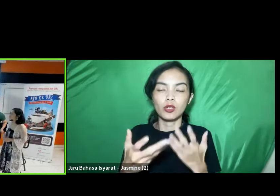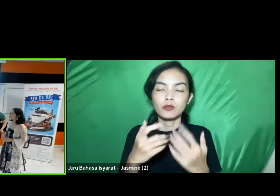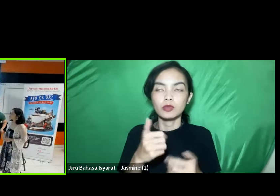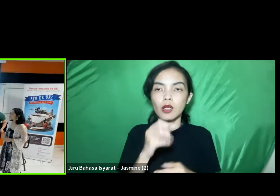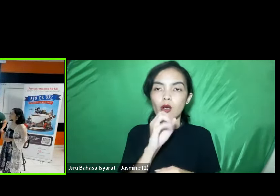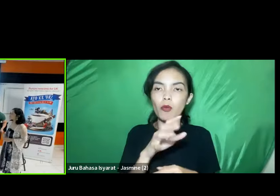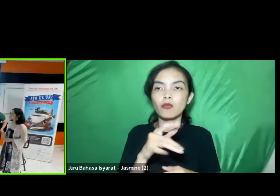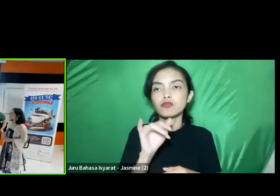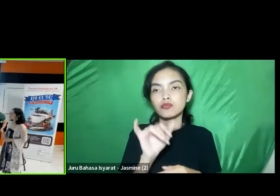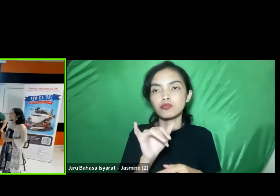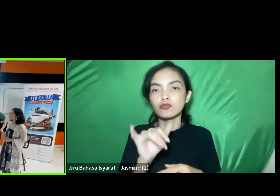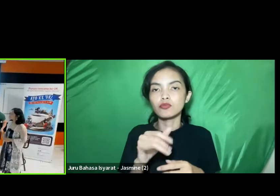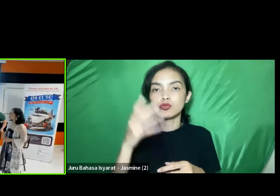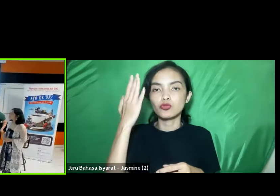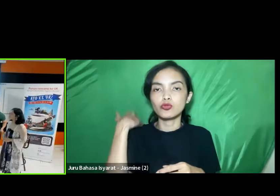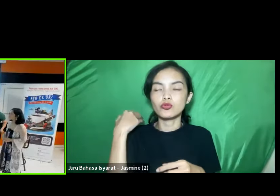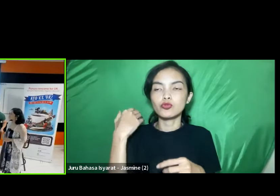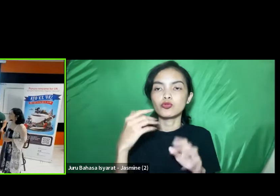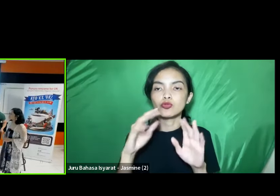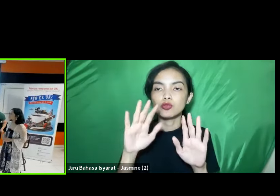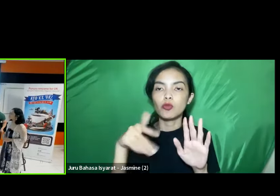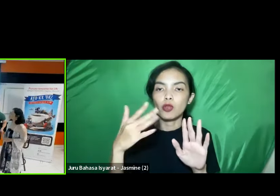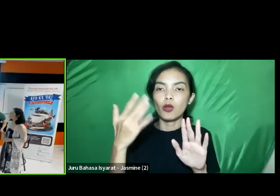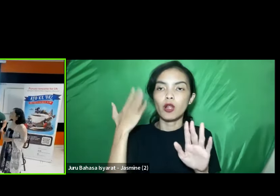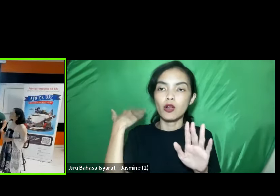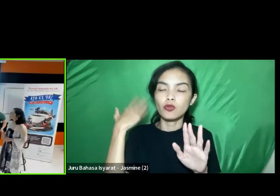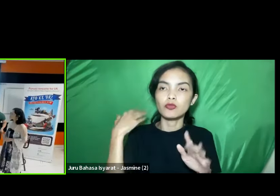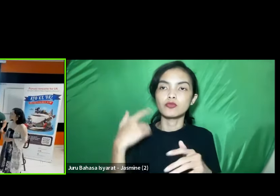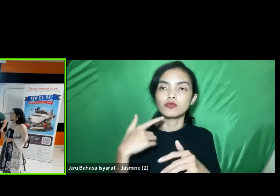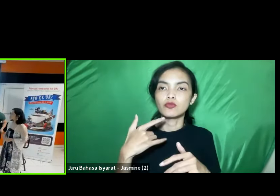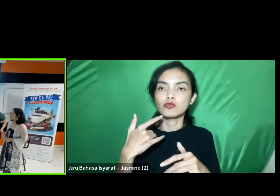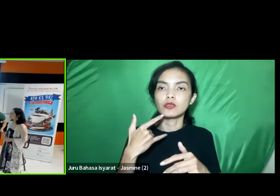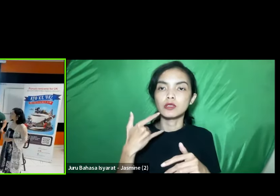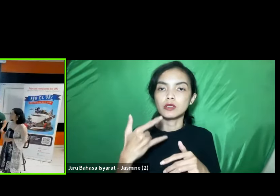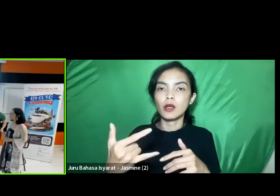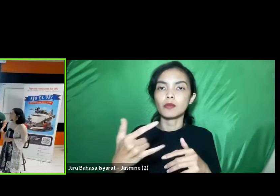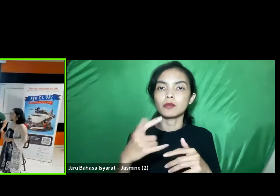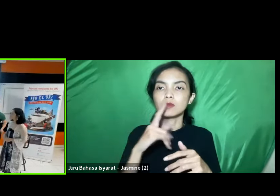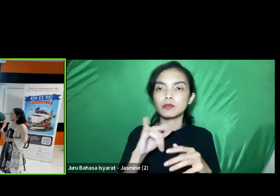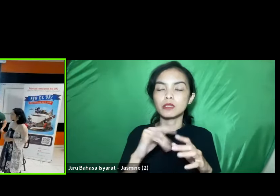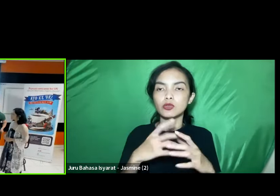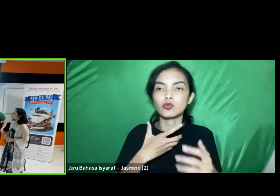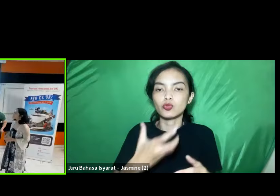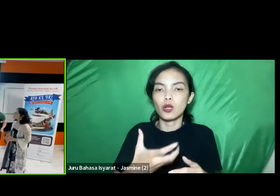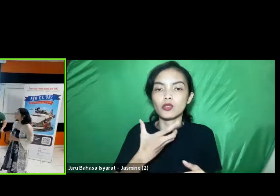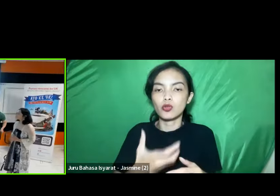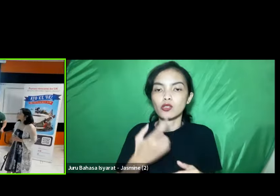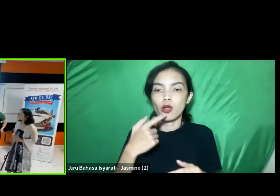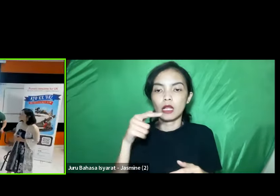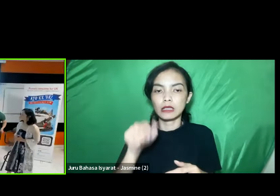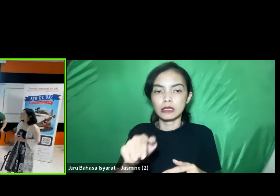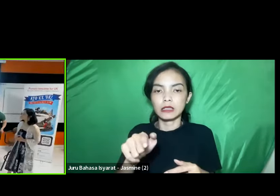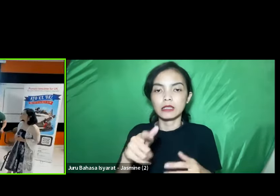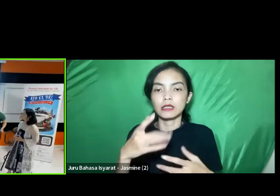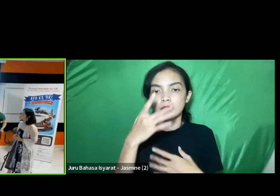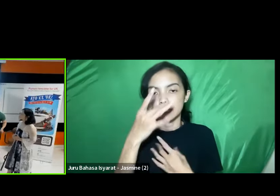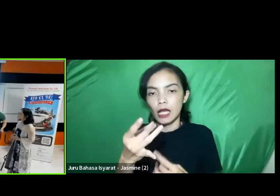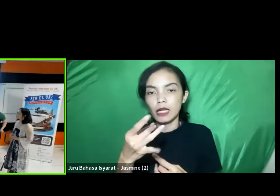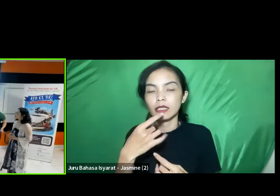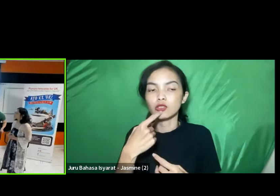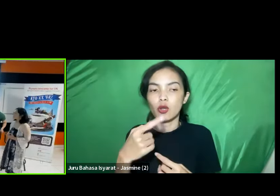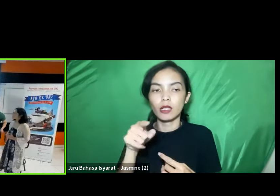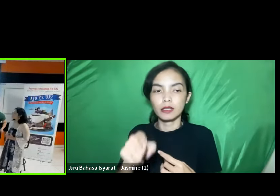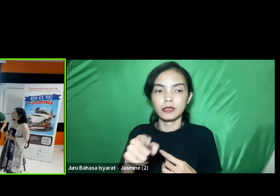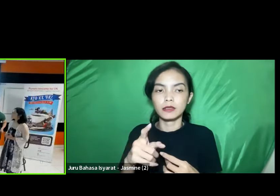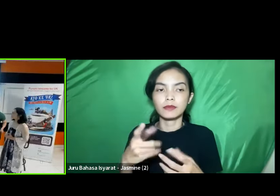ya E in the past 10 years I've consistently have the same passion in this atau Interest in this Sector